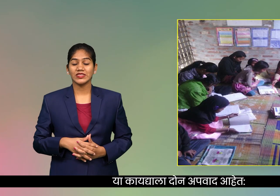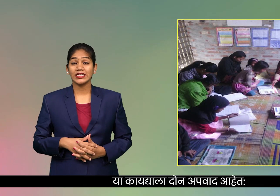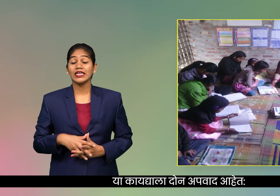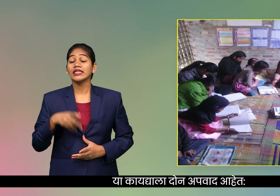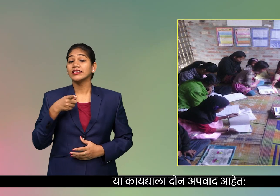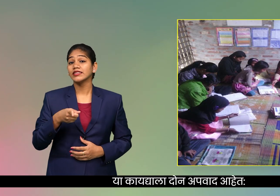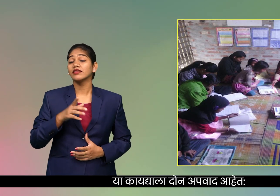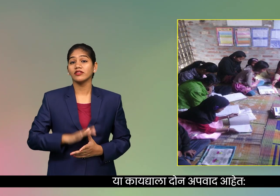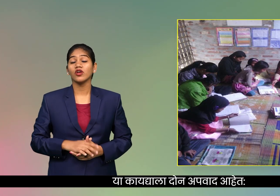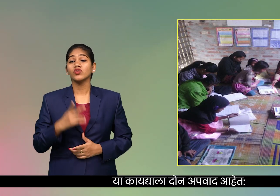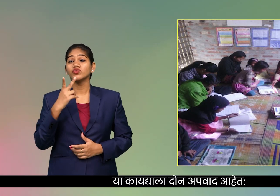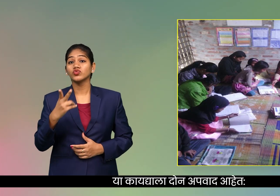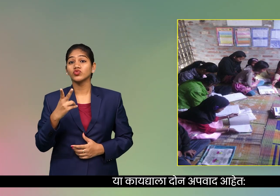या कायद्याला 2 अपवाद आहेत.